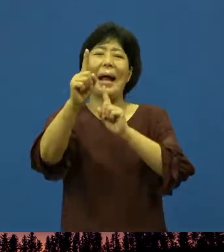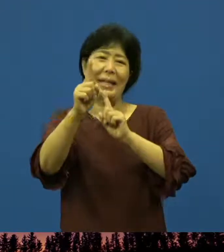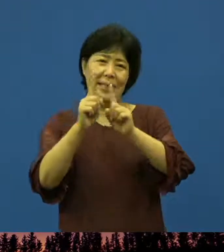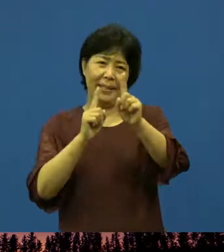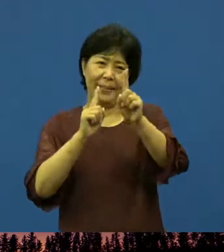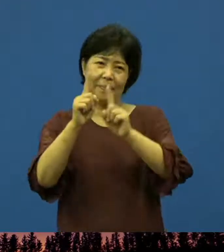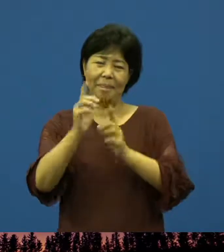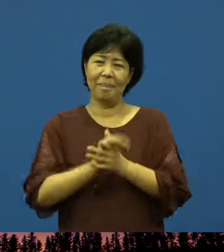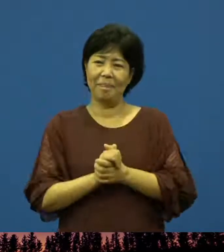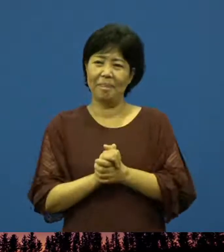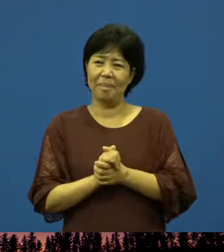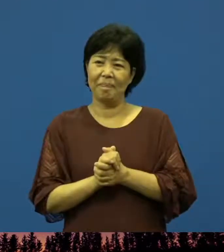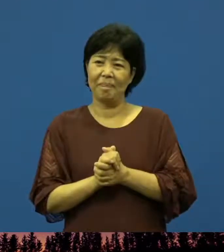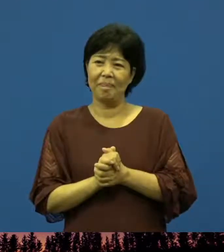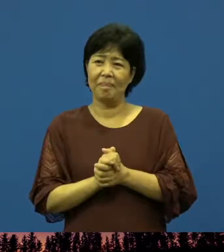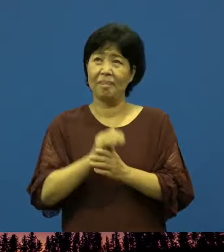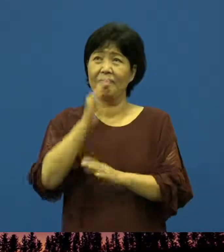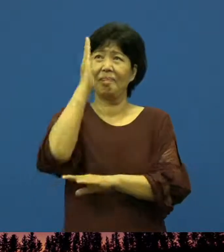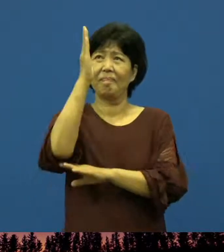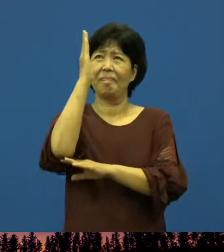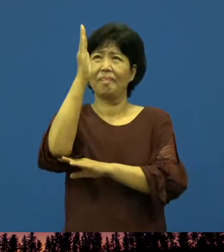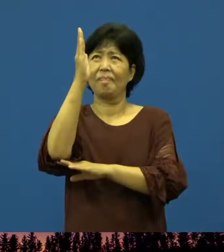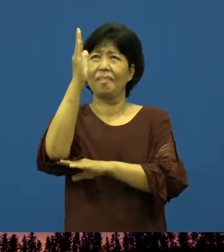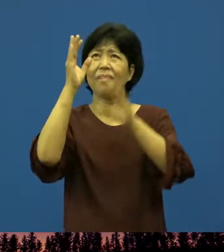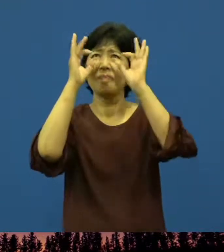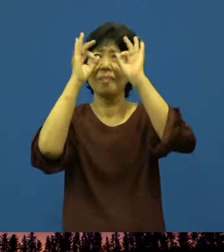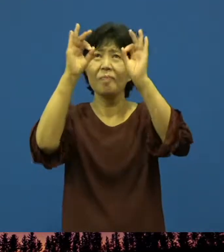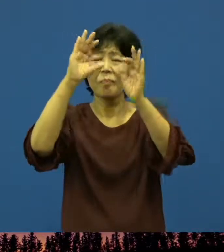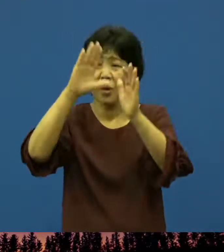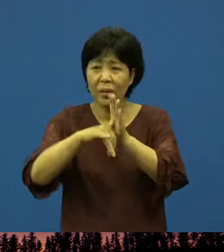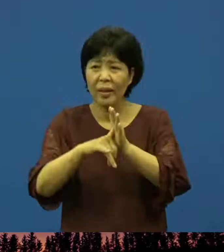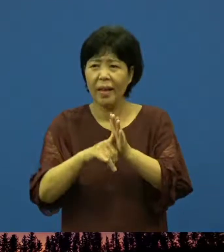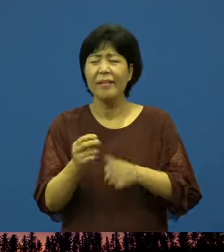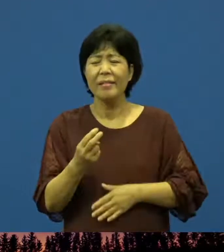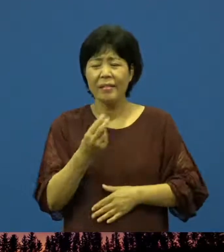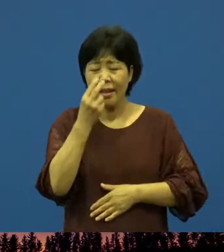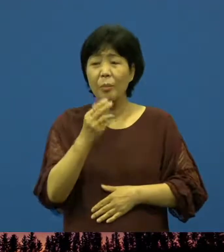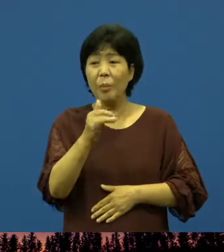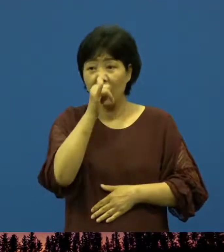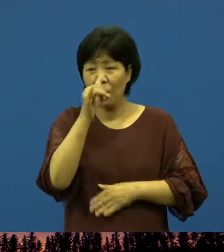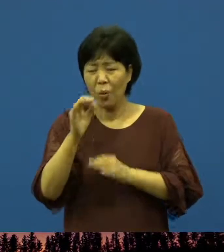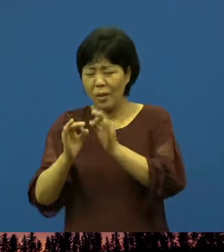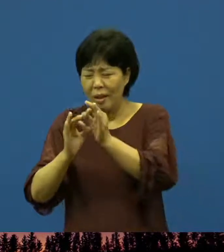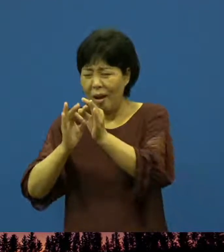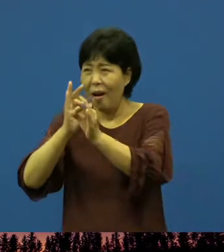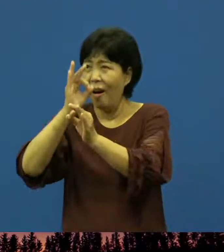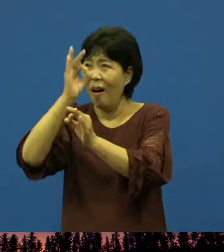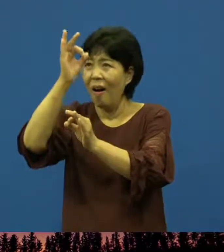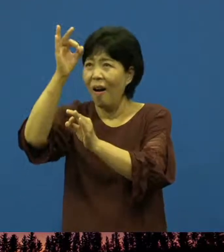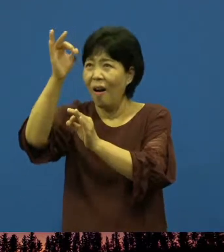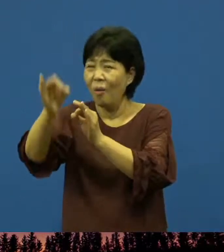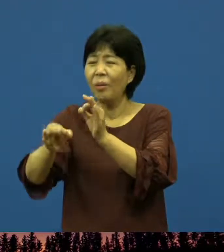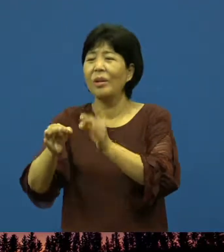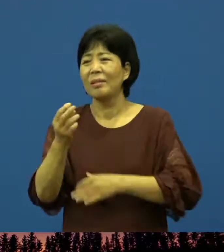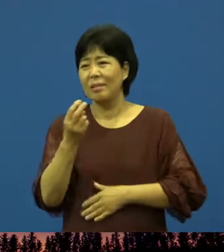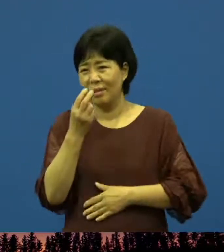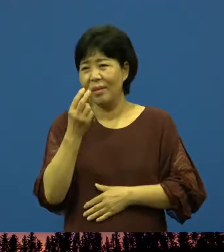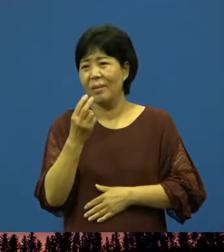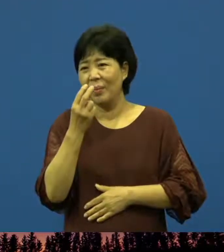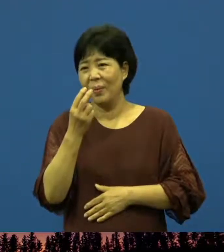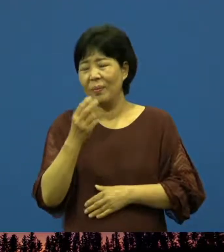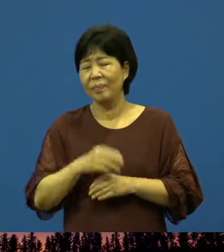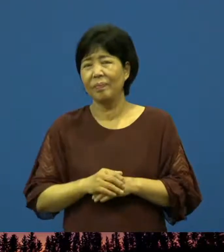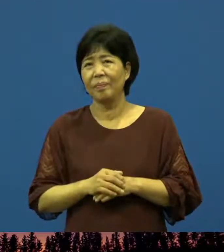말씀은 생명의 말씀이고 그 생명은 영원한 생명입니다. 이 말씀을 우리가 믿고 이